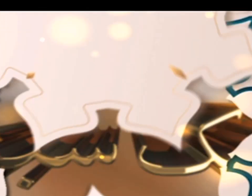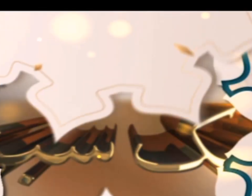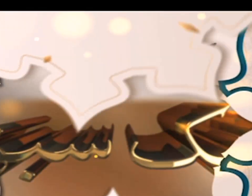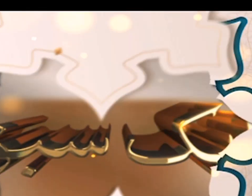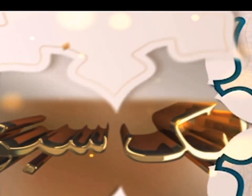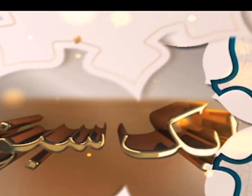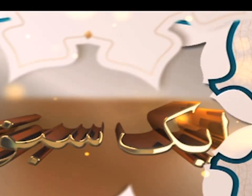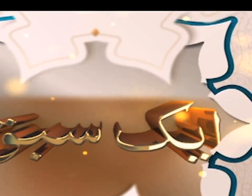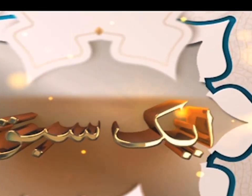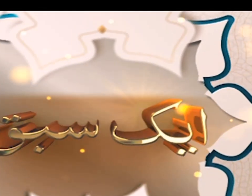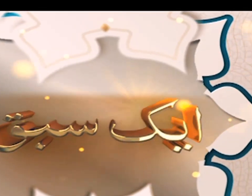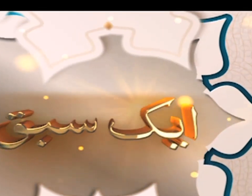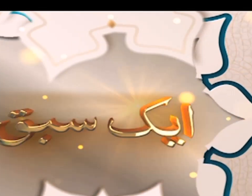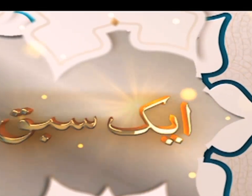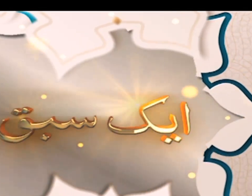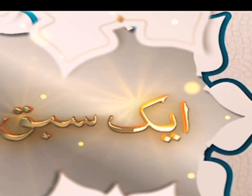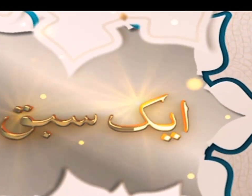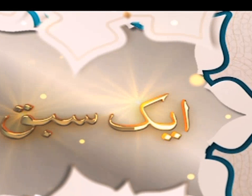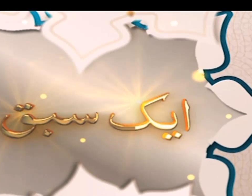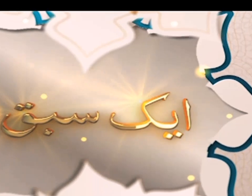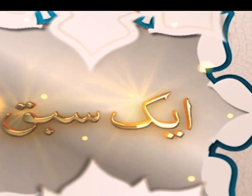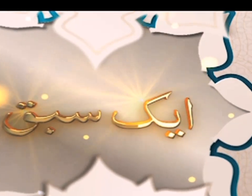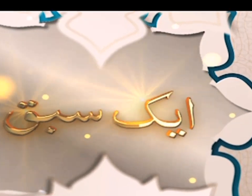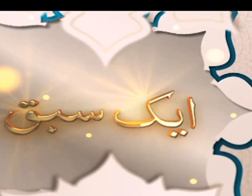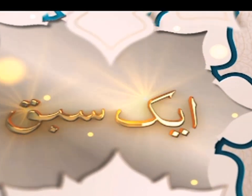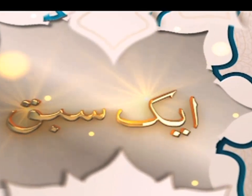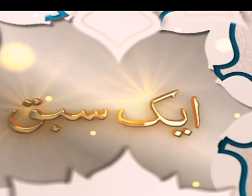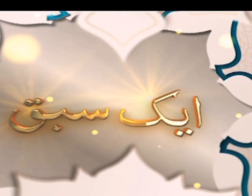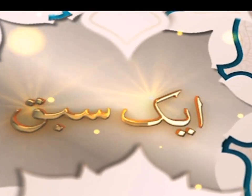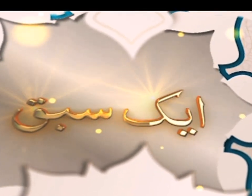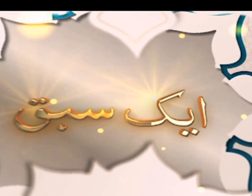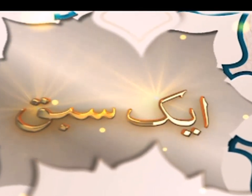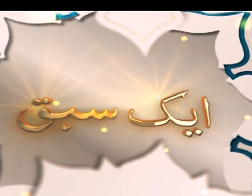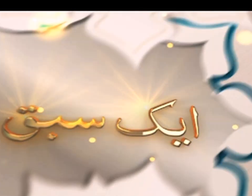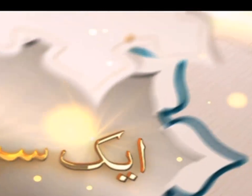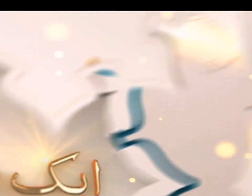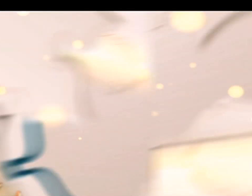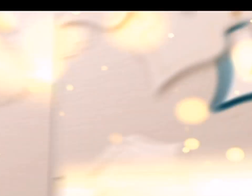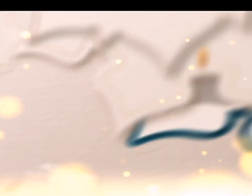واقعات سے، سیکھیں سبق آؤ